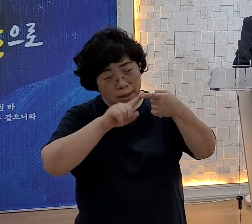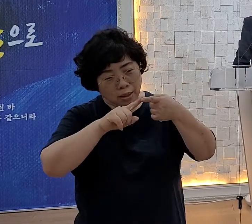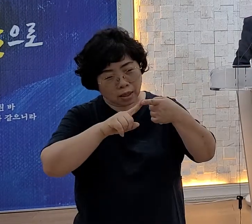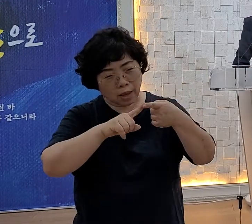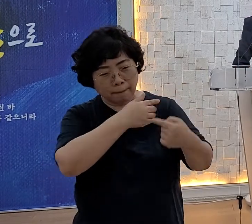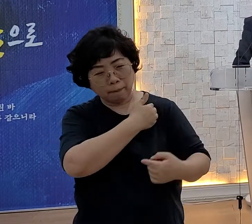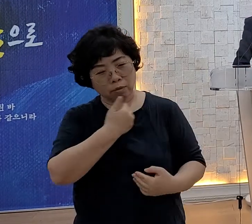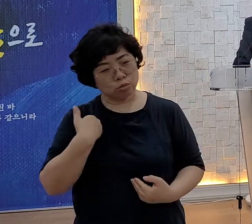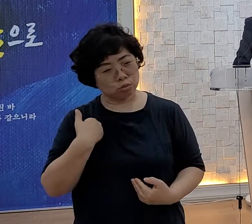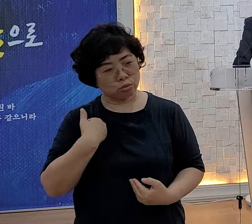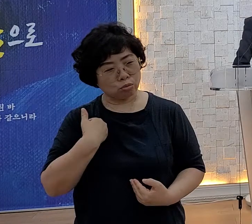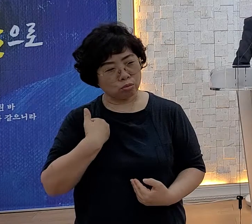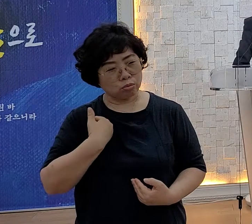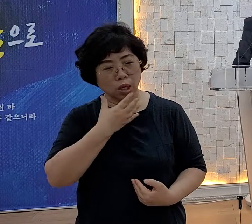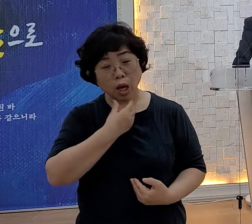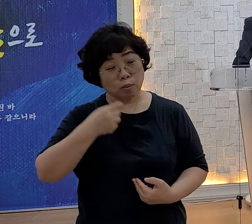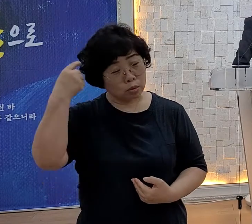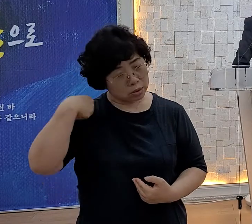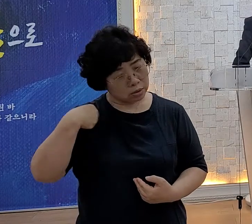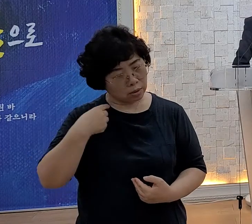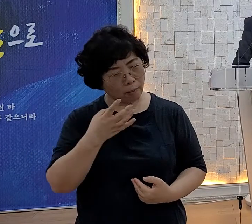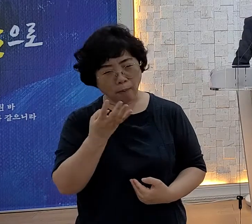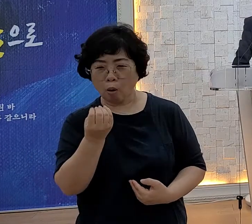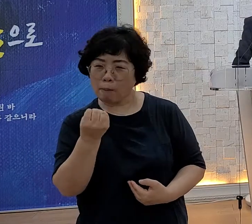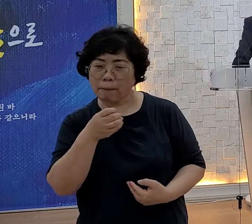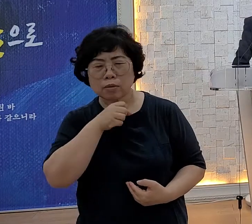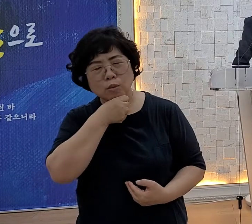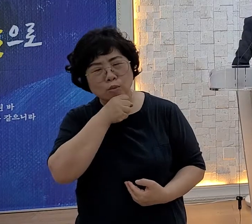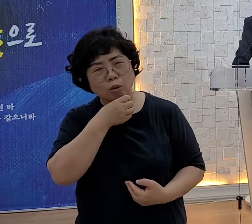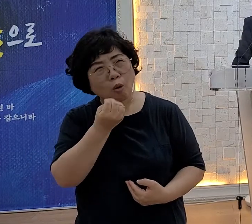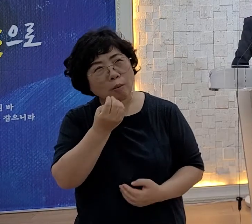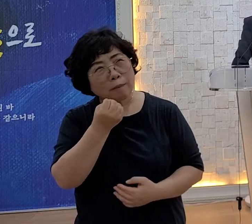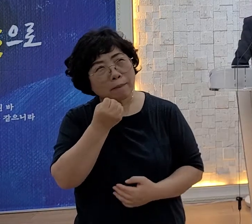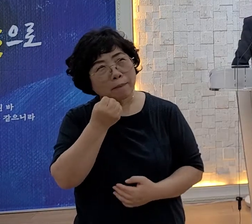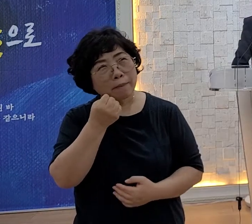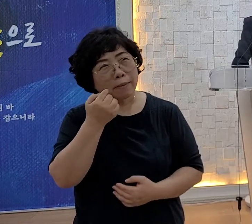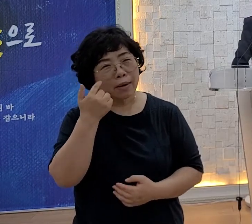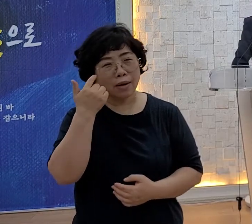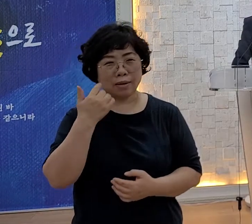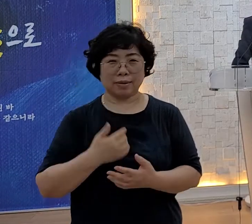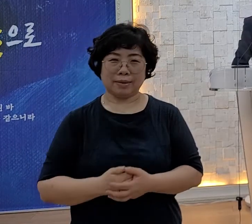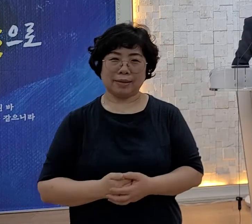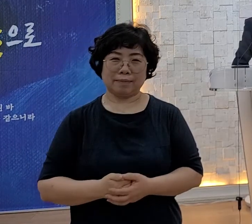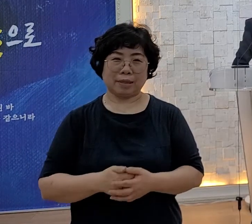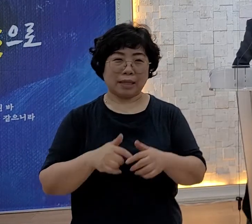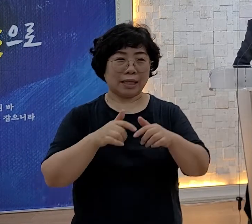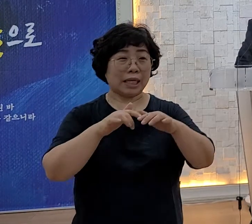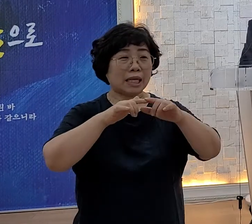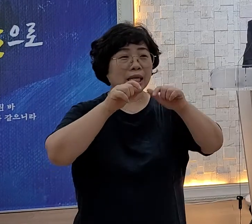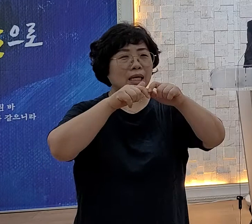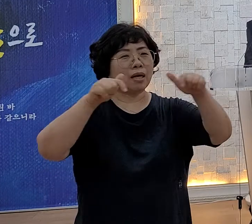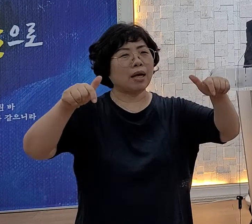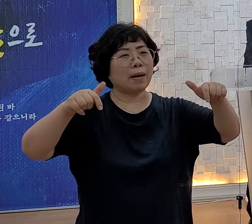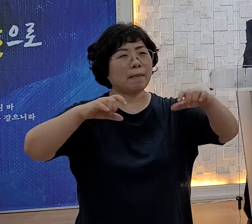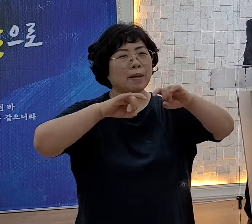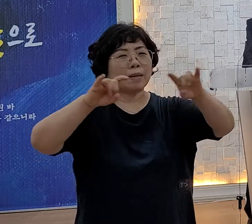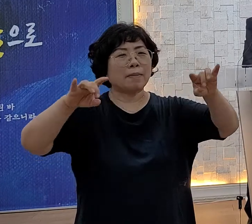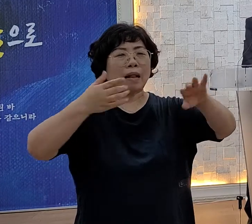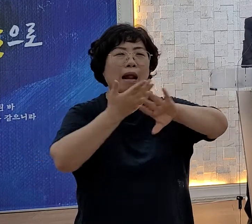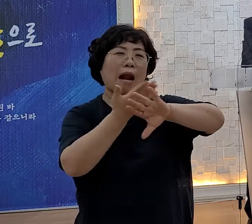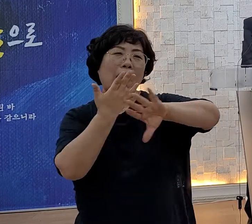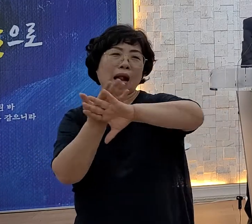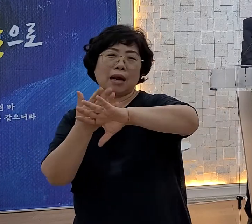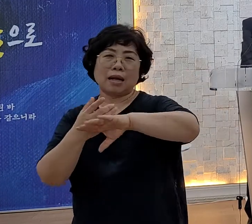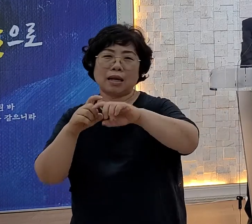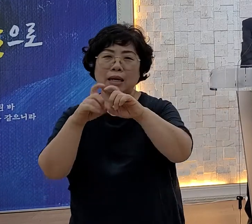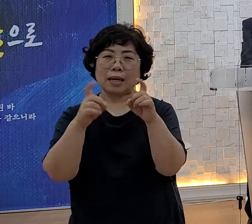점일까? 1점에서 5점까지 점수를 매겨보는데 각자 아마 다를 거예요. 한번 여러분 솔직하게 한번